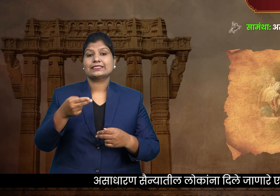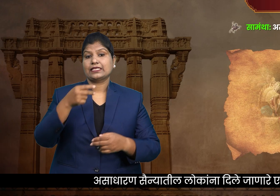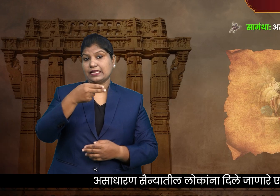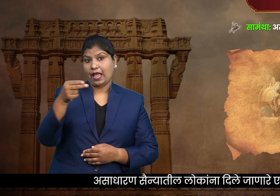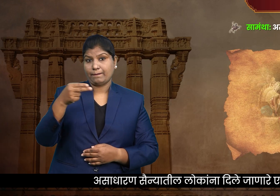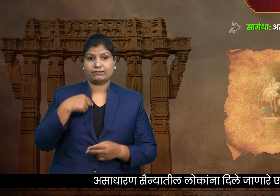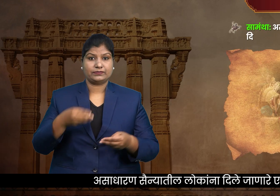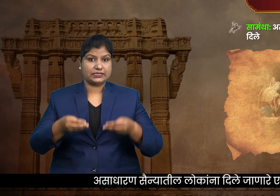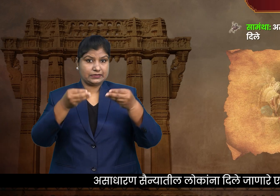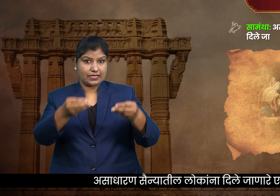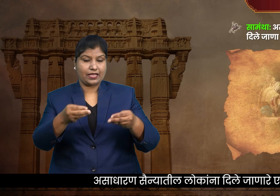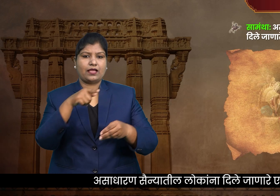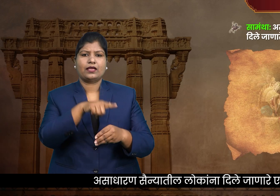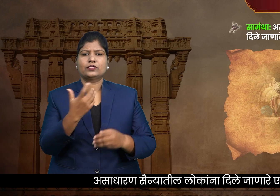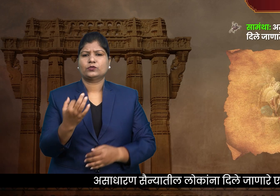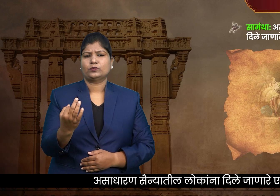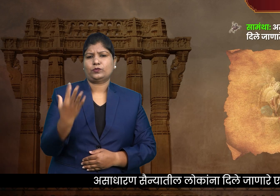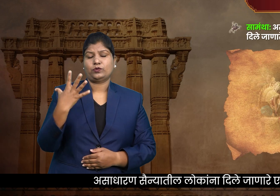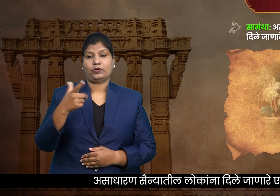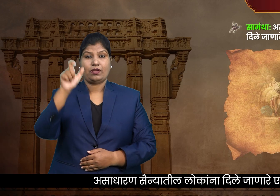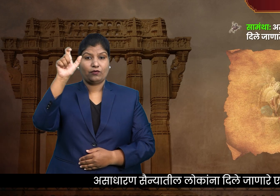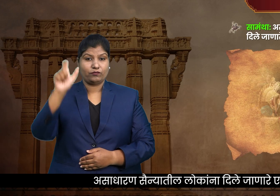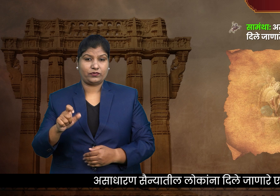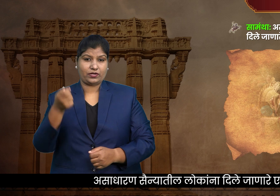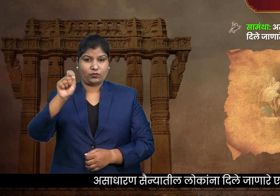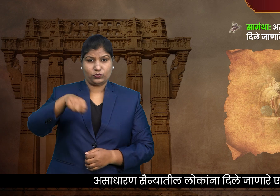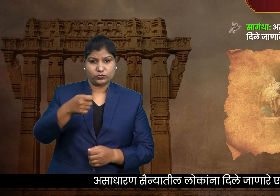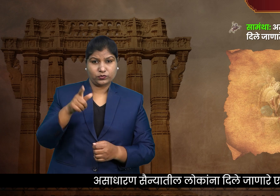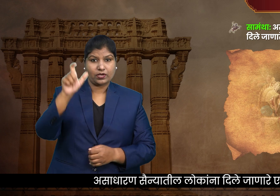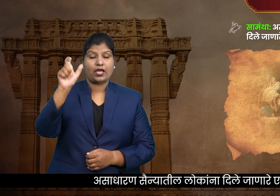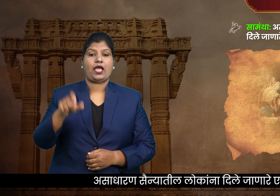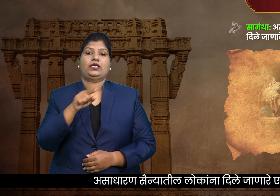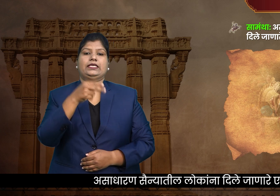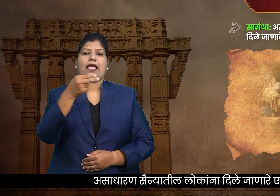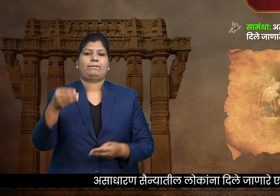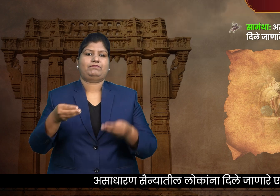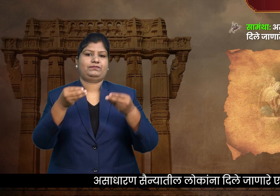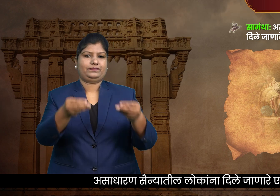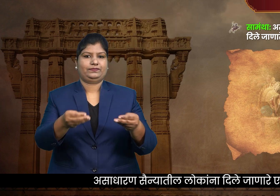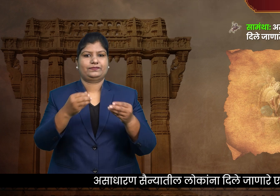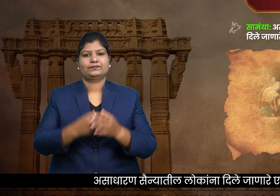असाधारण सैन्यातील लोकांना दिले जाणारे एक पद.